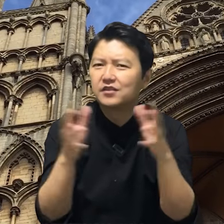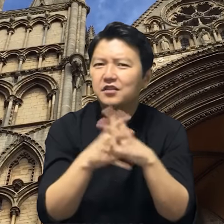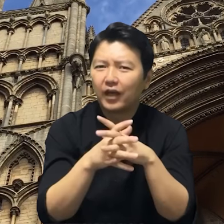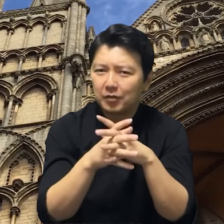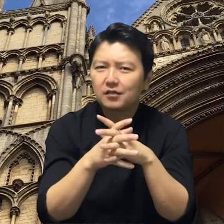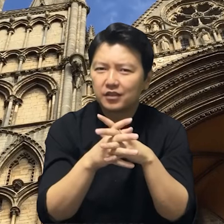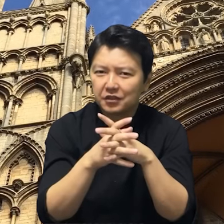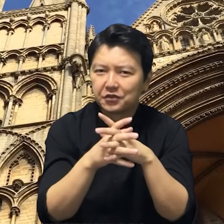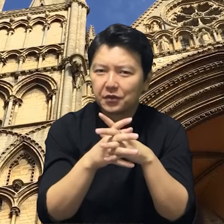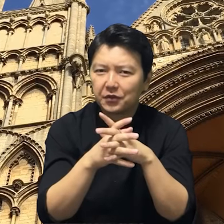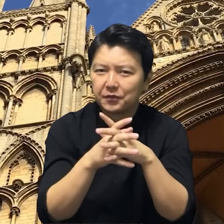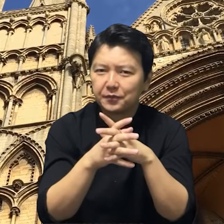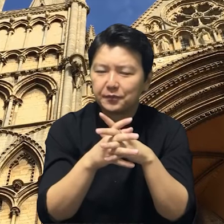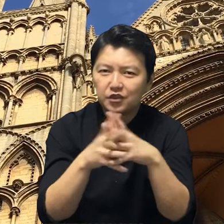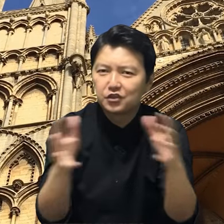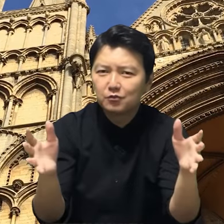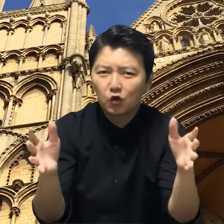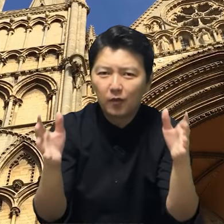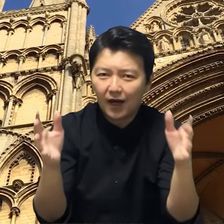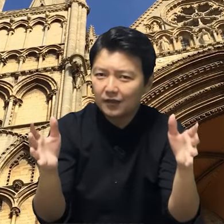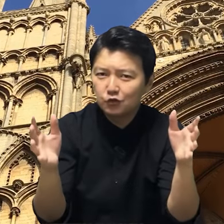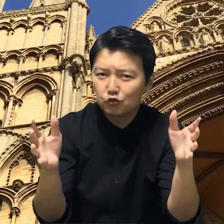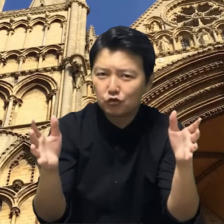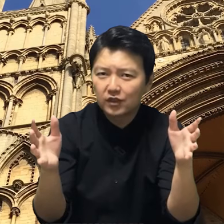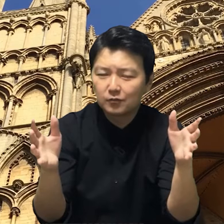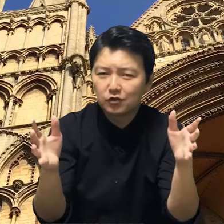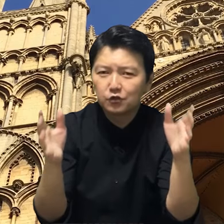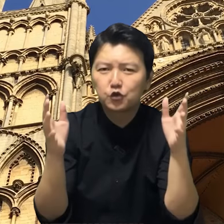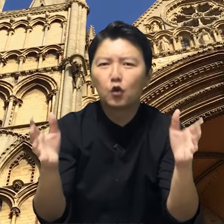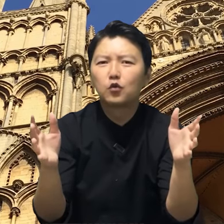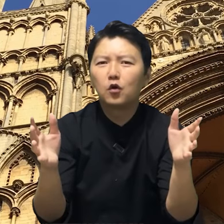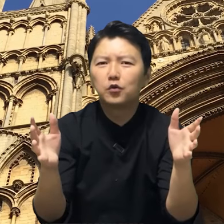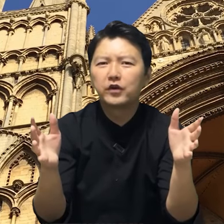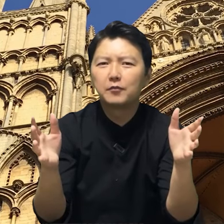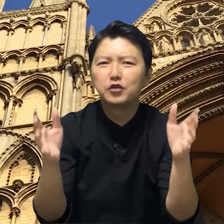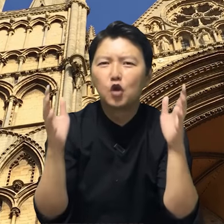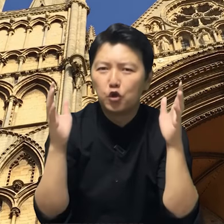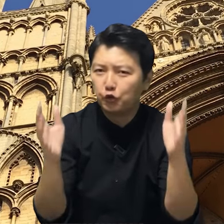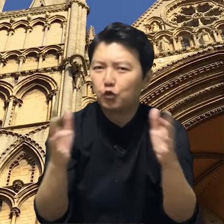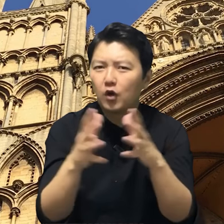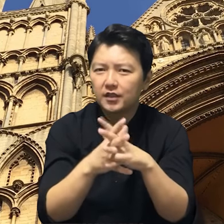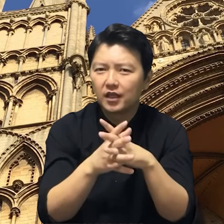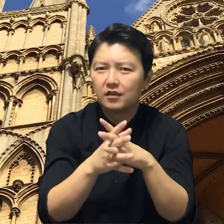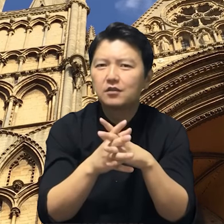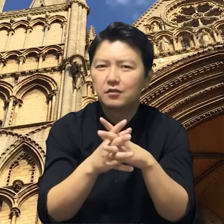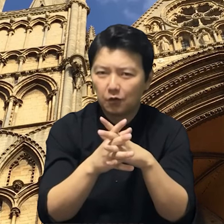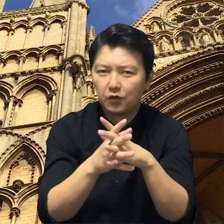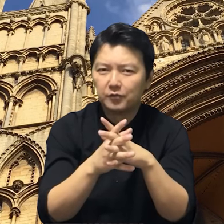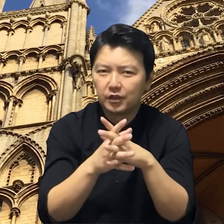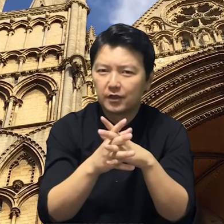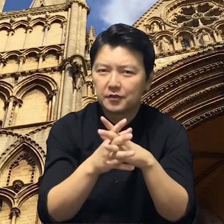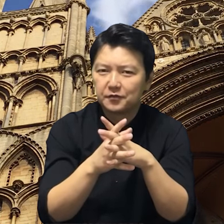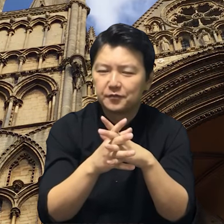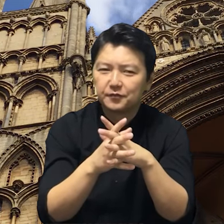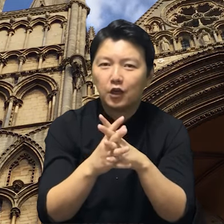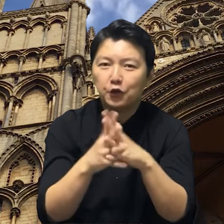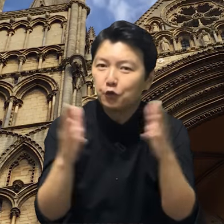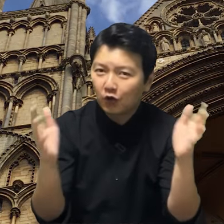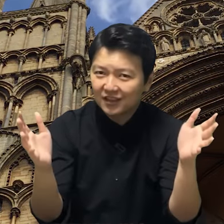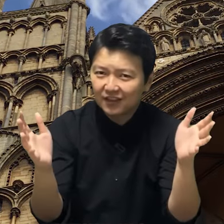완전 대박을 친 거죠. 지금도 많은 중국 사람들은 선홍루라면 류화창을 떠올립니다.